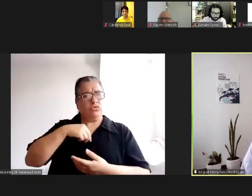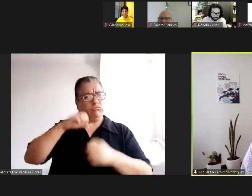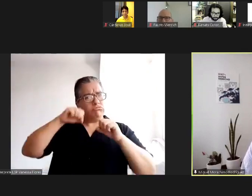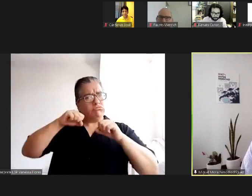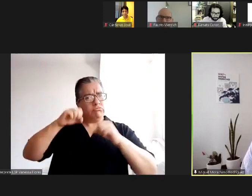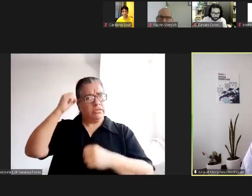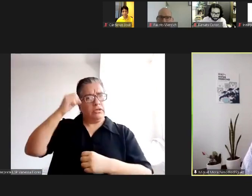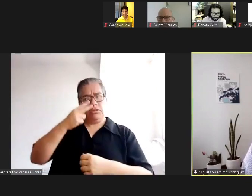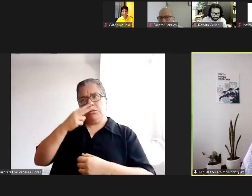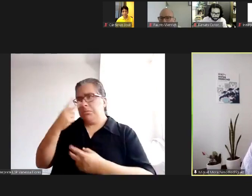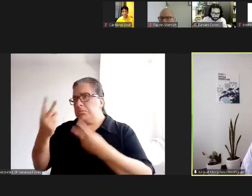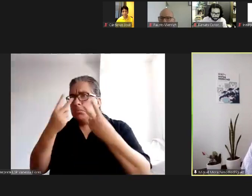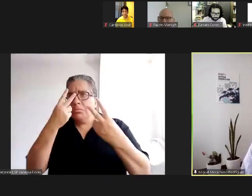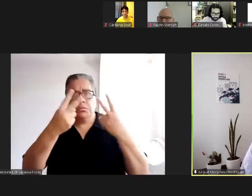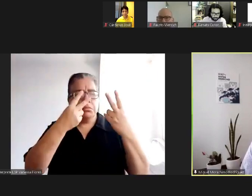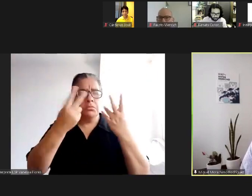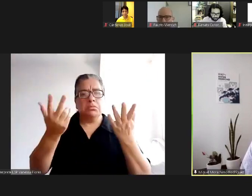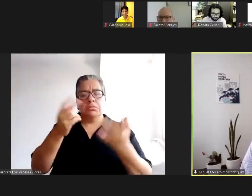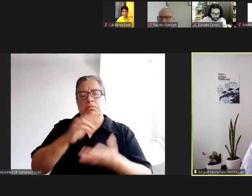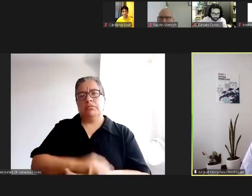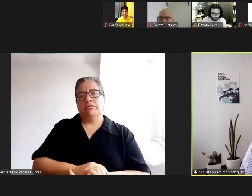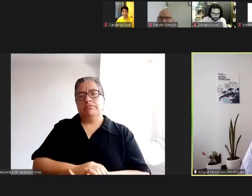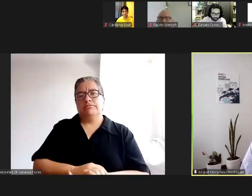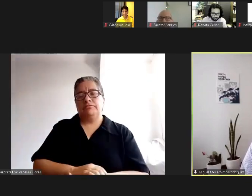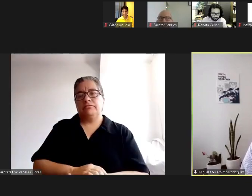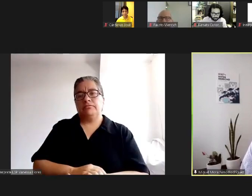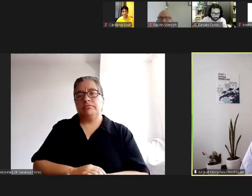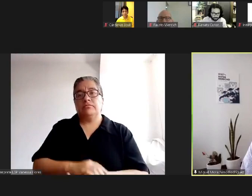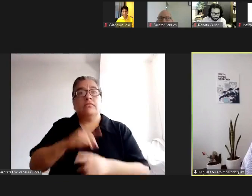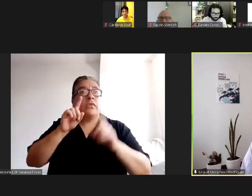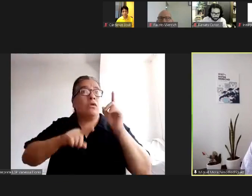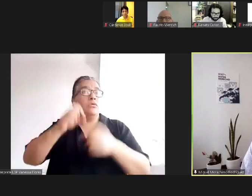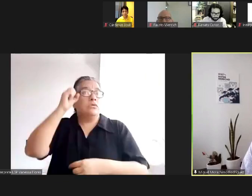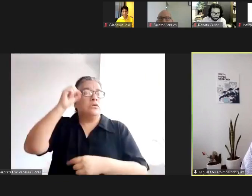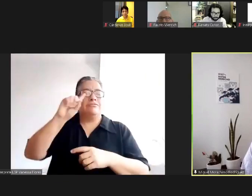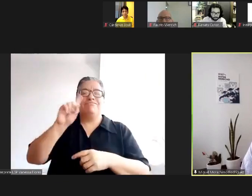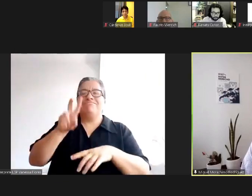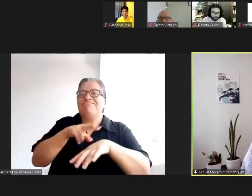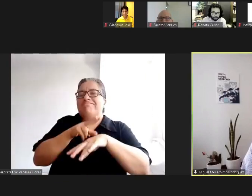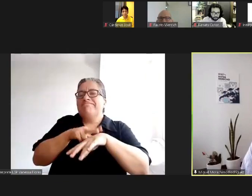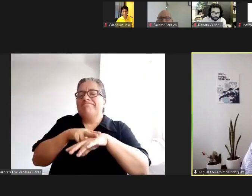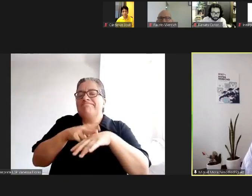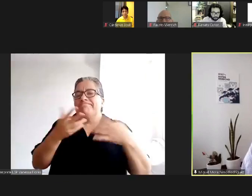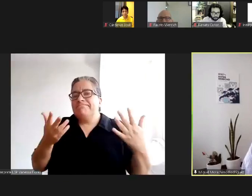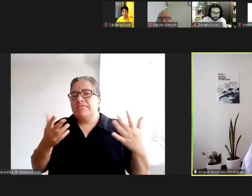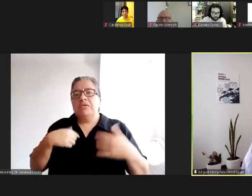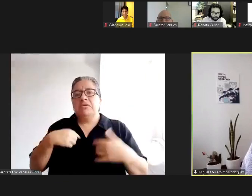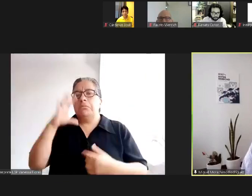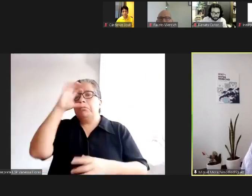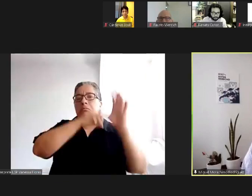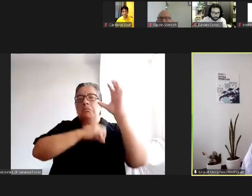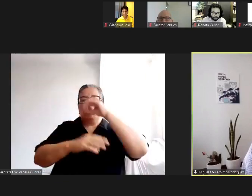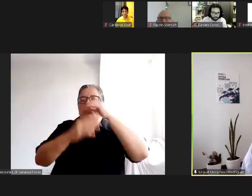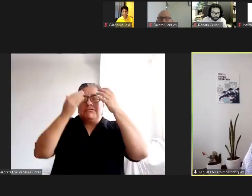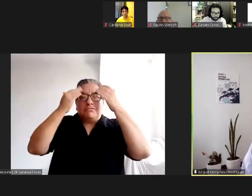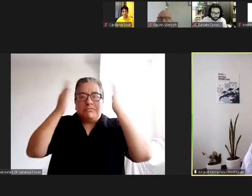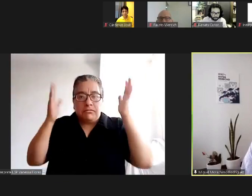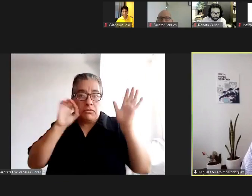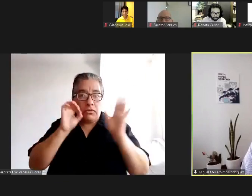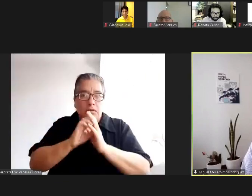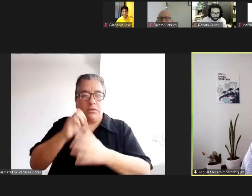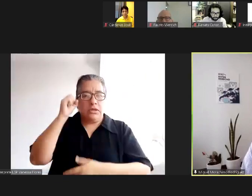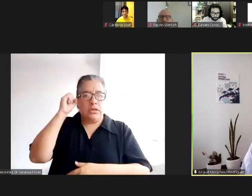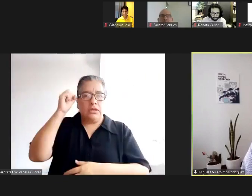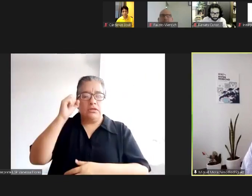Hay algunos de esos derechos no son muy naturales y por eso a veces no nos damos cuenta, ¿no? El derecho, por ejemplo, el derecho de cita